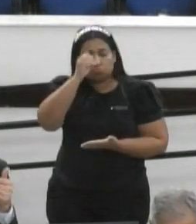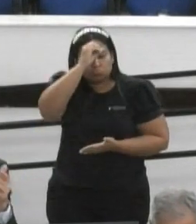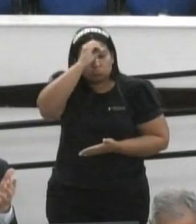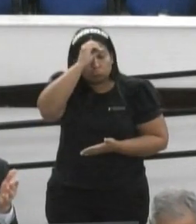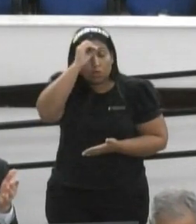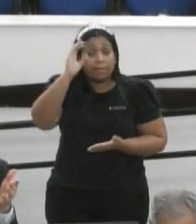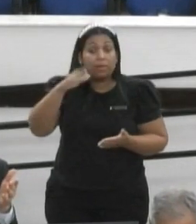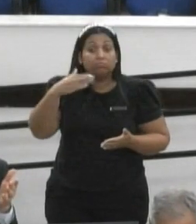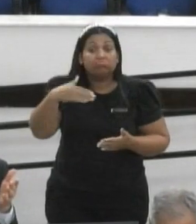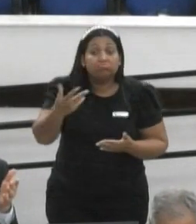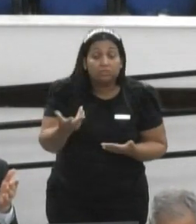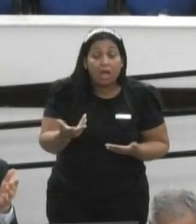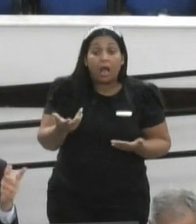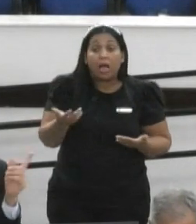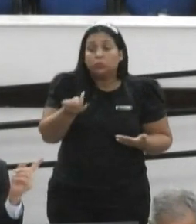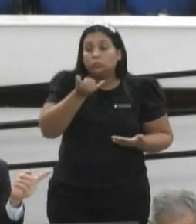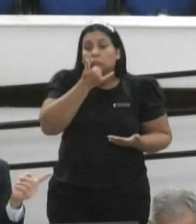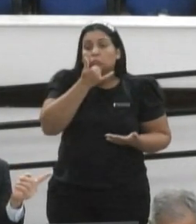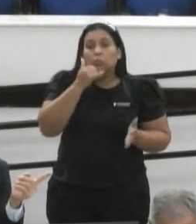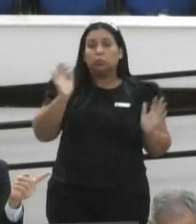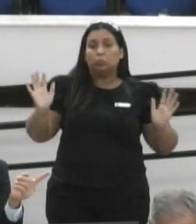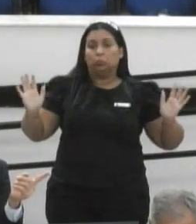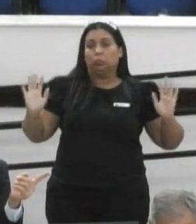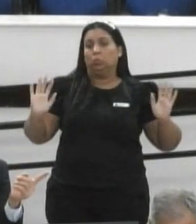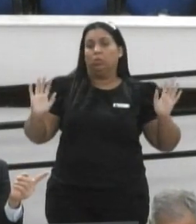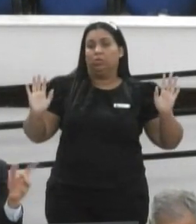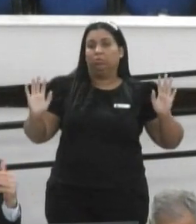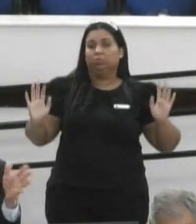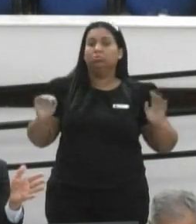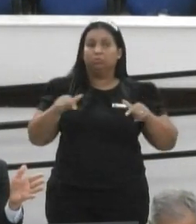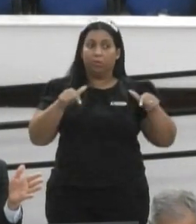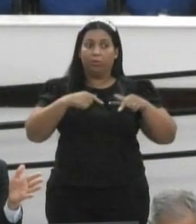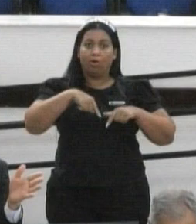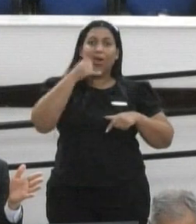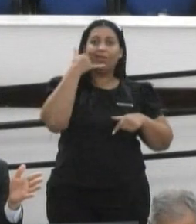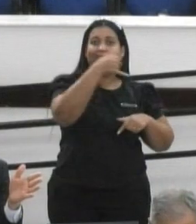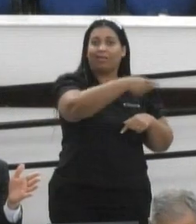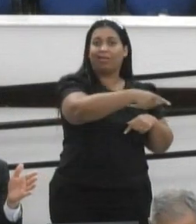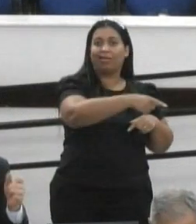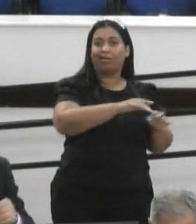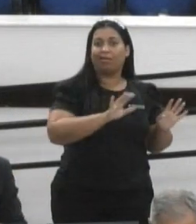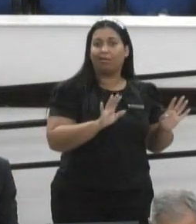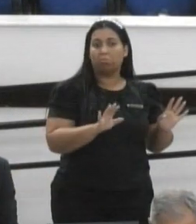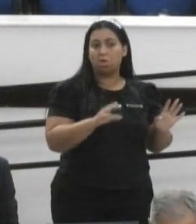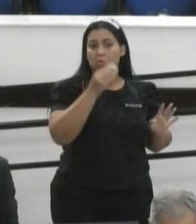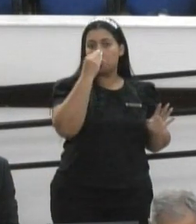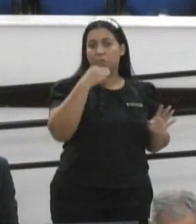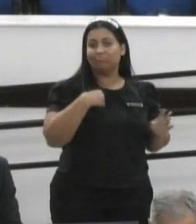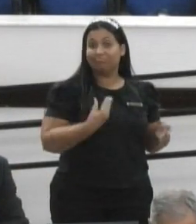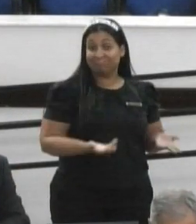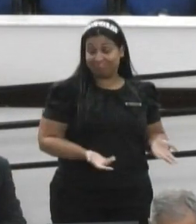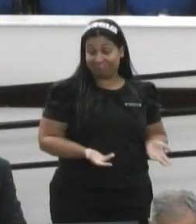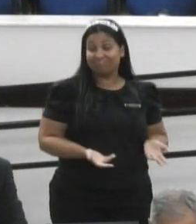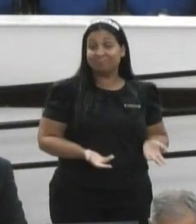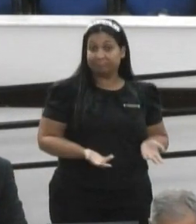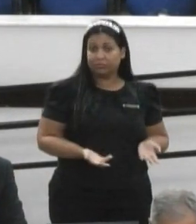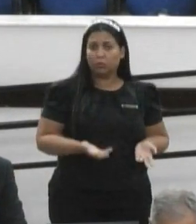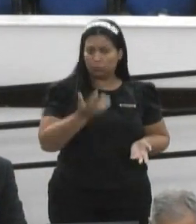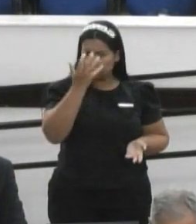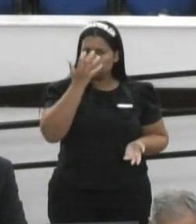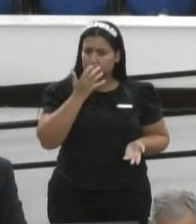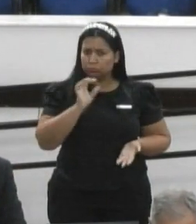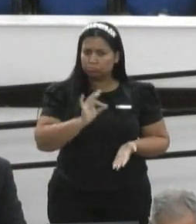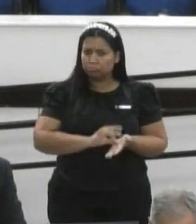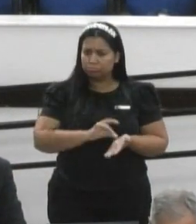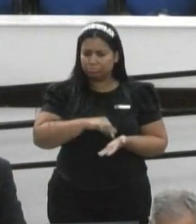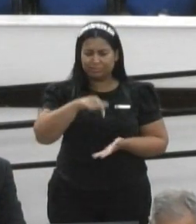sabendo, ignora. O trabalhador liga na prefeitura também, mas são absolutamente ignorados. Então, isso é muito sério.